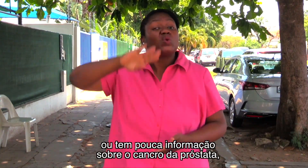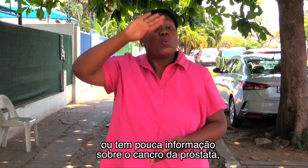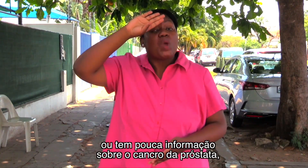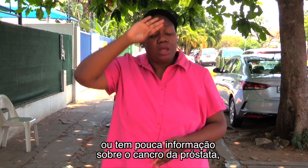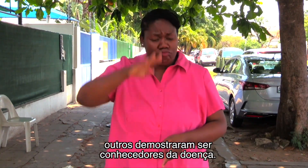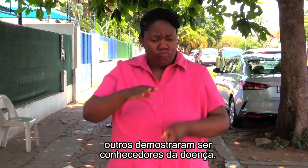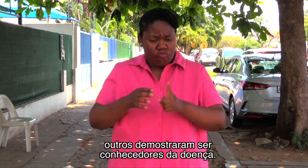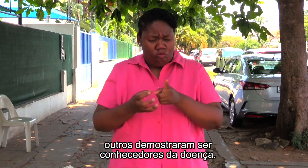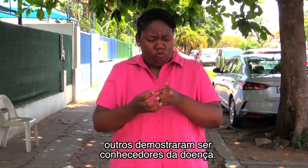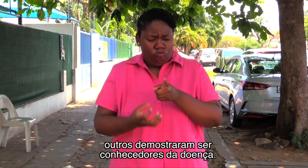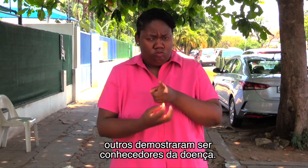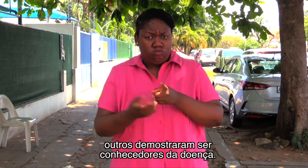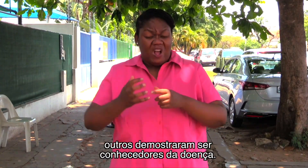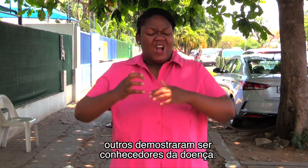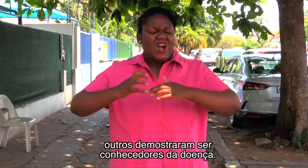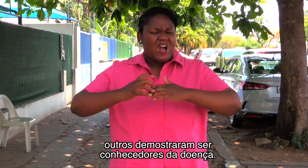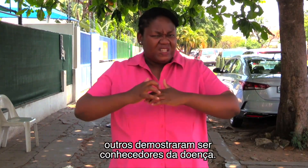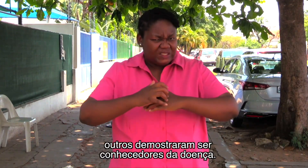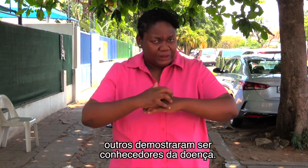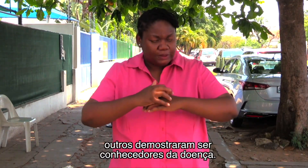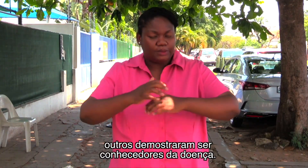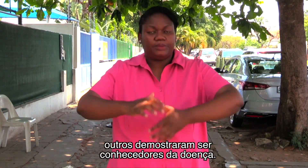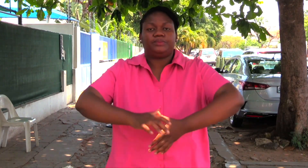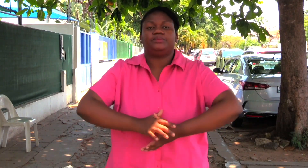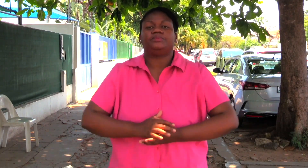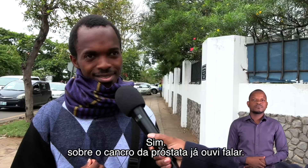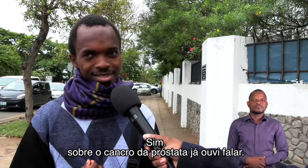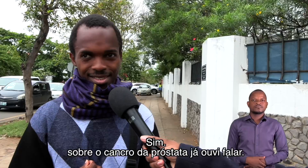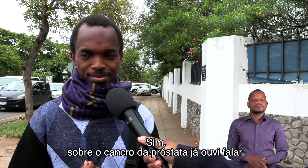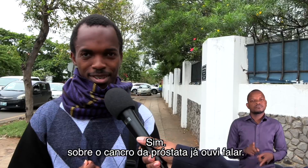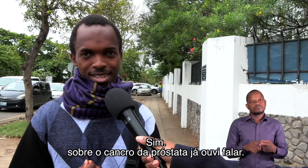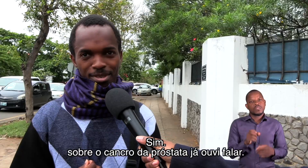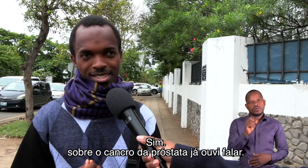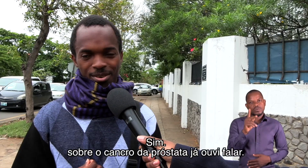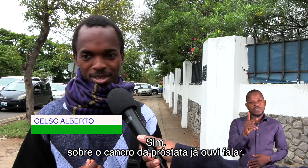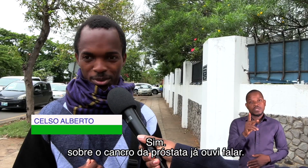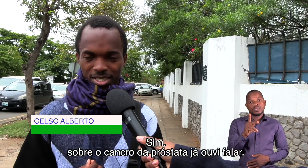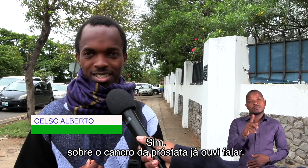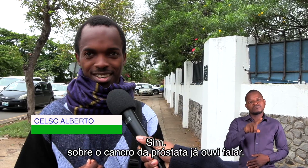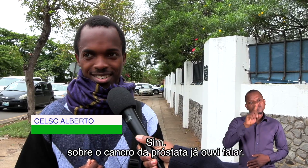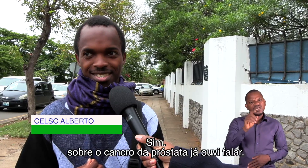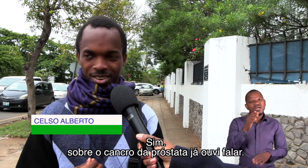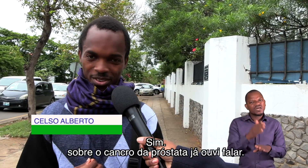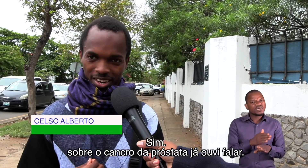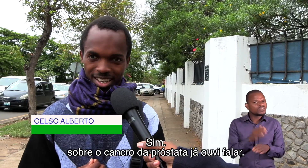próstata, outros demonstraram ser conhecedores da doença. Sim, praticamente o cancro da próstata já ouvi falar,